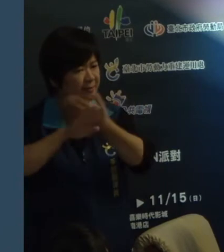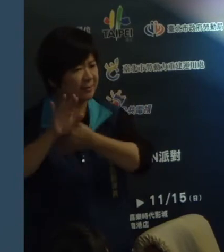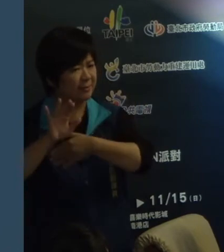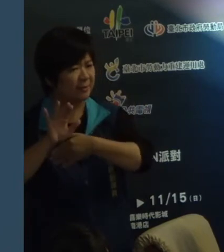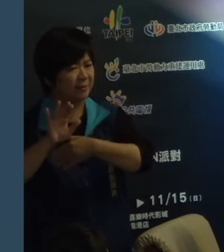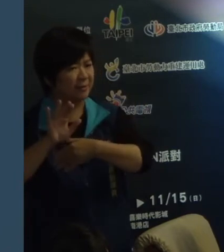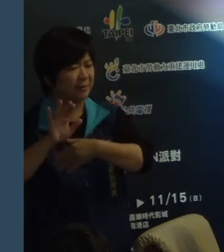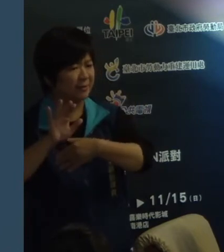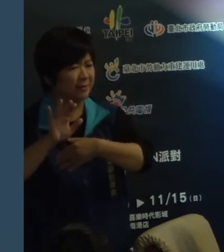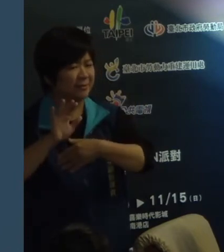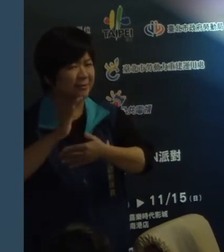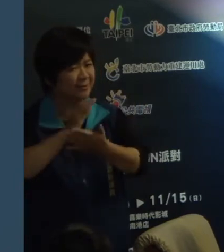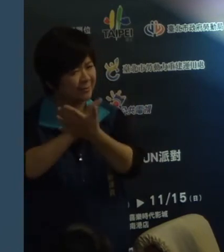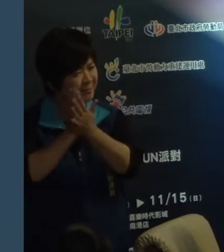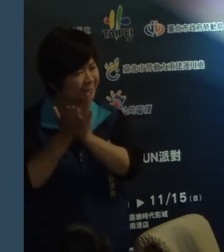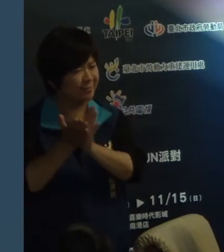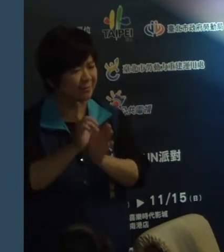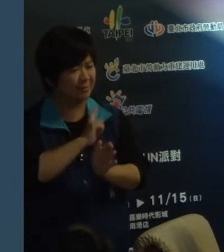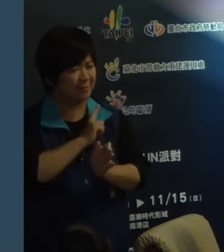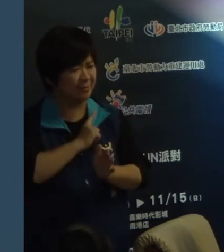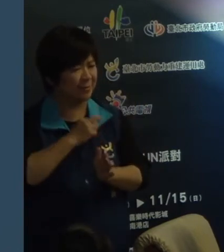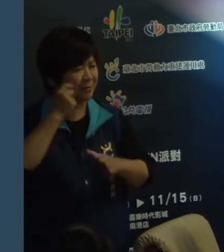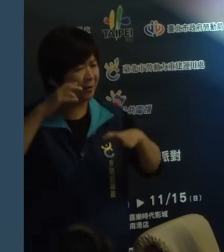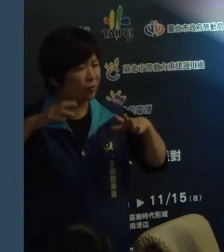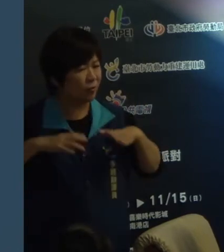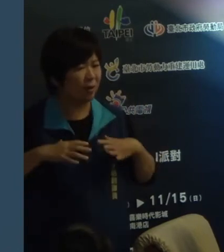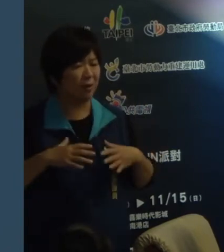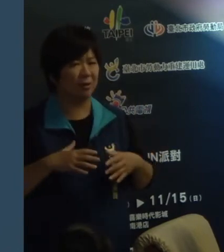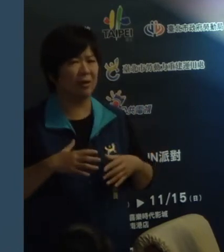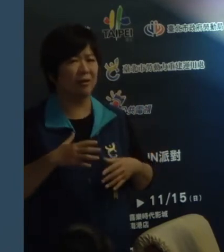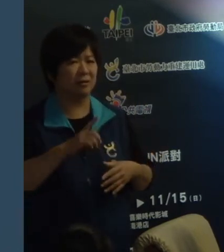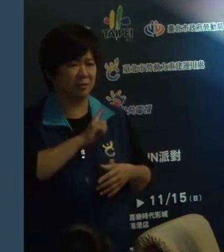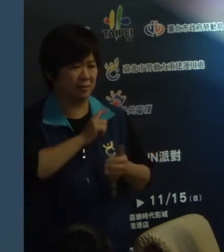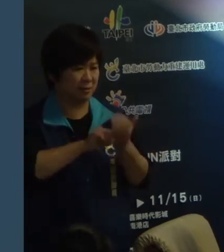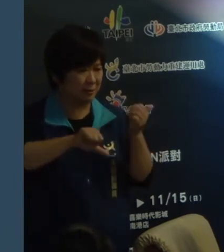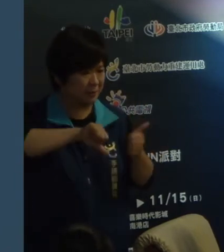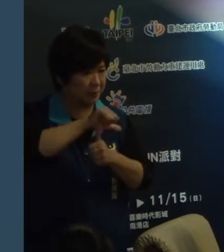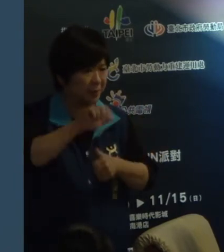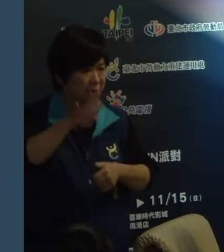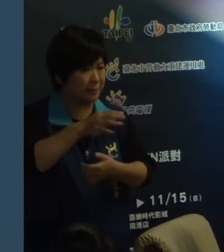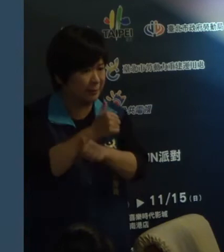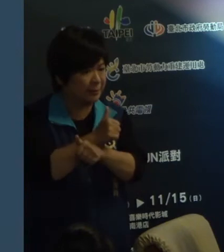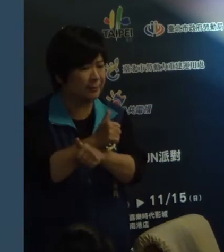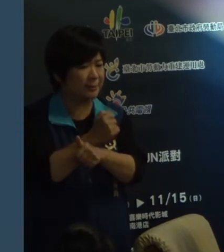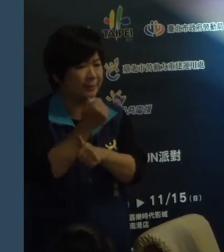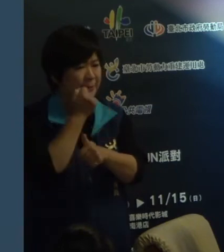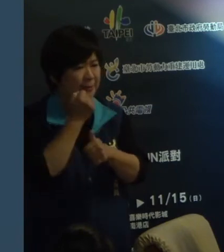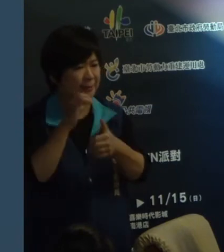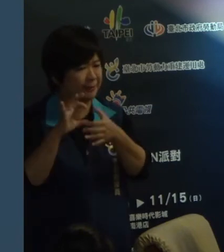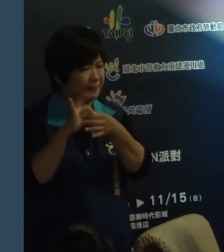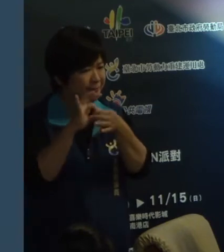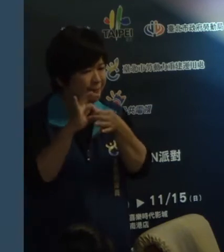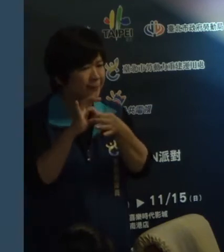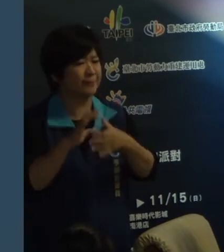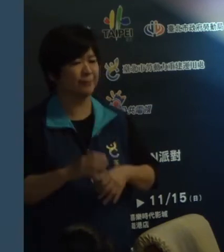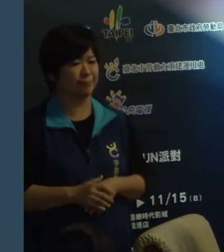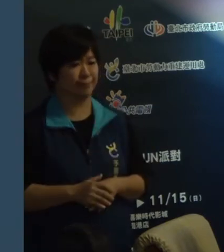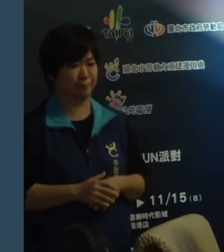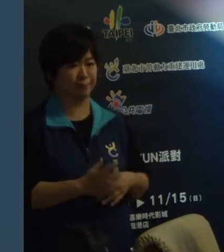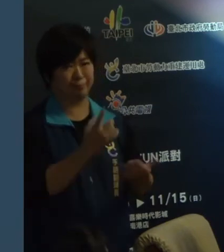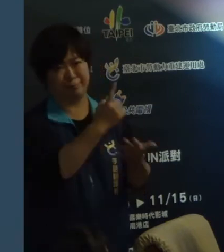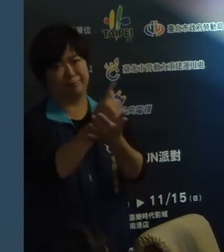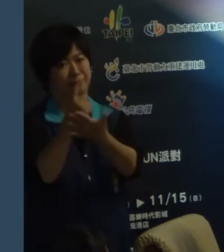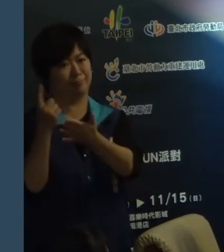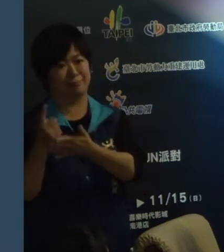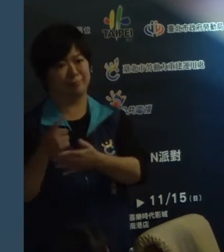去跟自己的不同的感官跟自己的生命经验去结合，然后对，每个人都